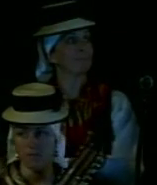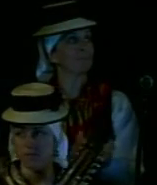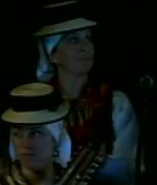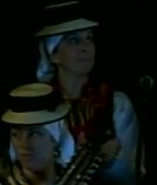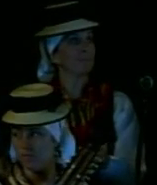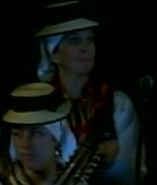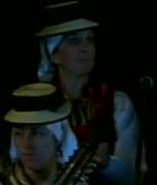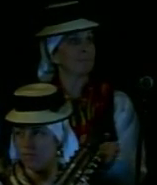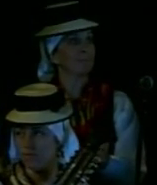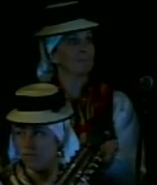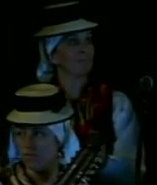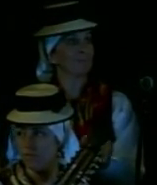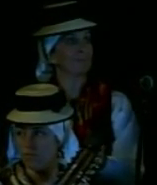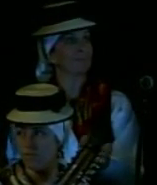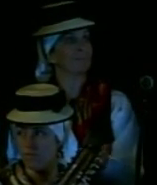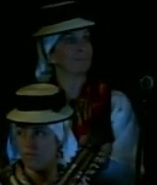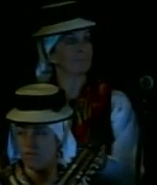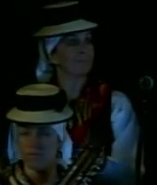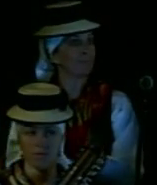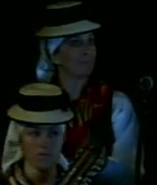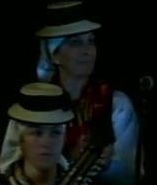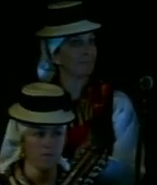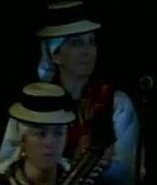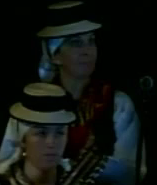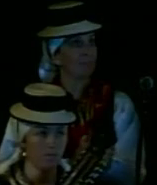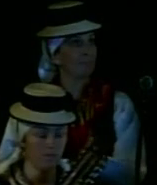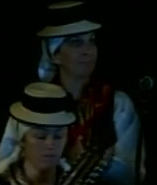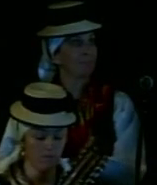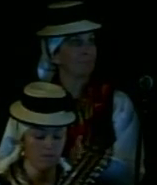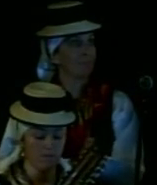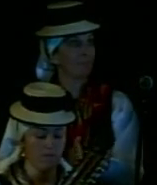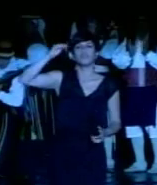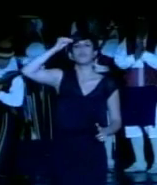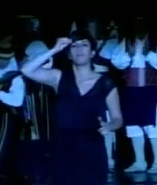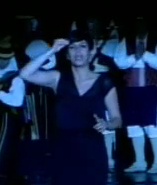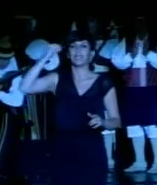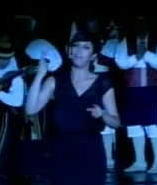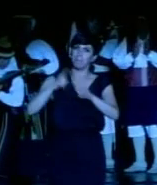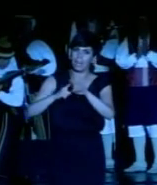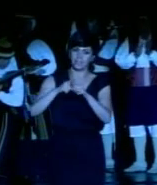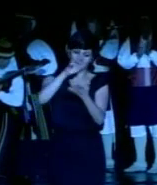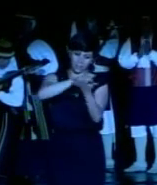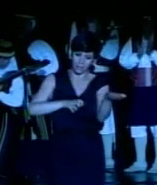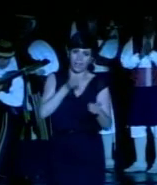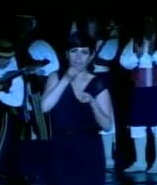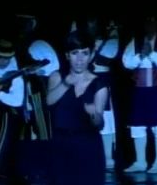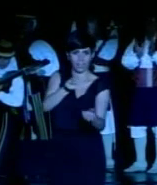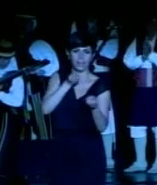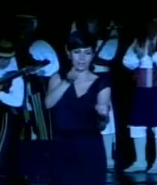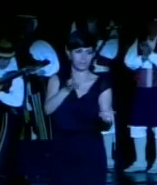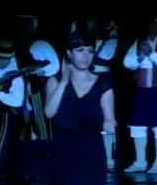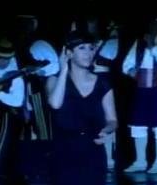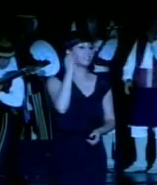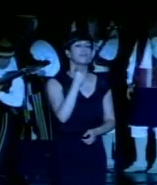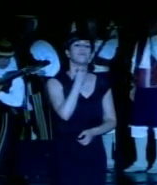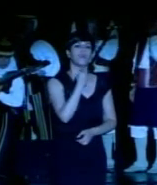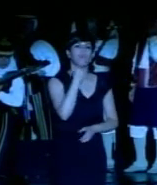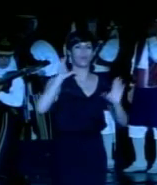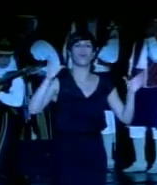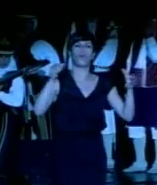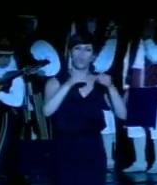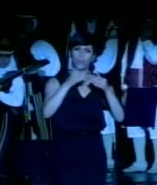Desde luego nos sentimos honrados de que piensen y que lo transmitan. Cuando un grupo de